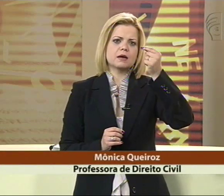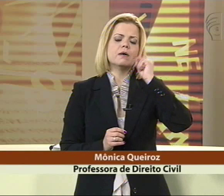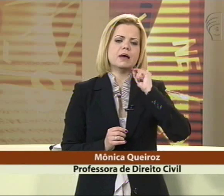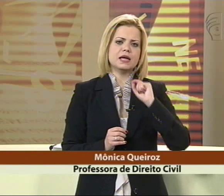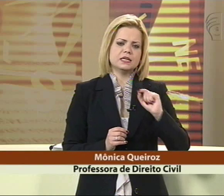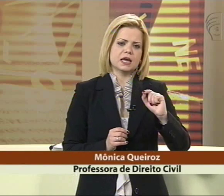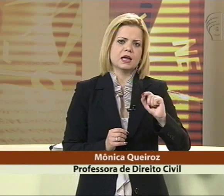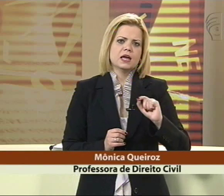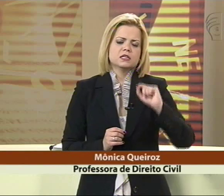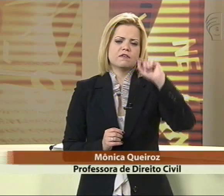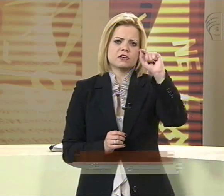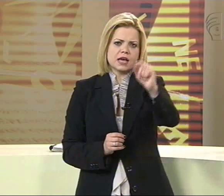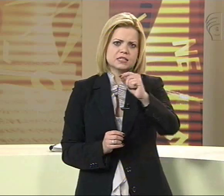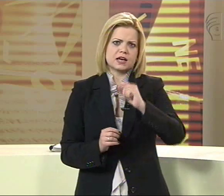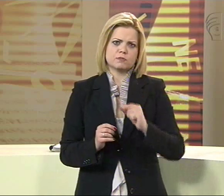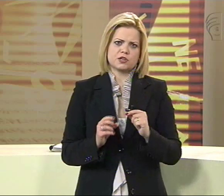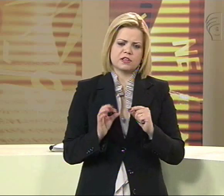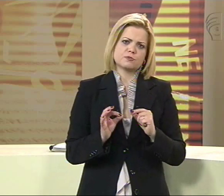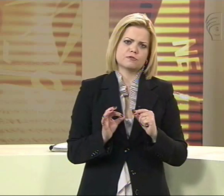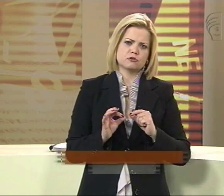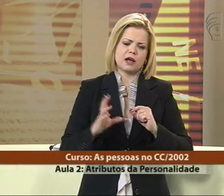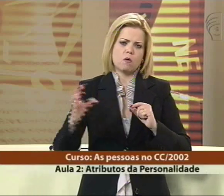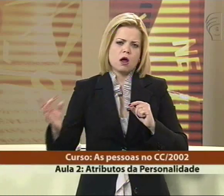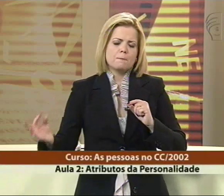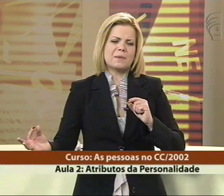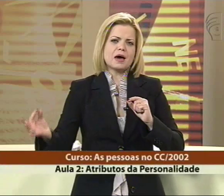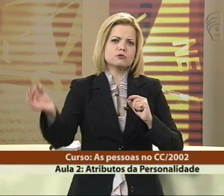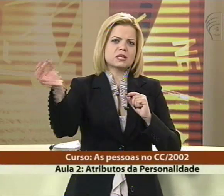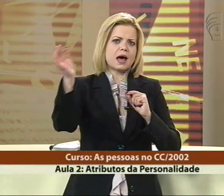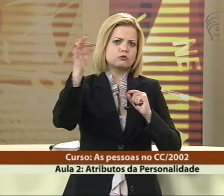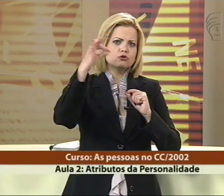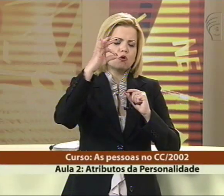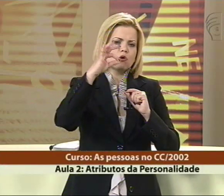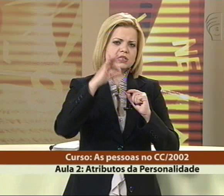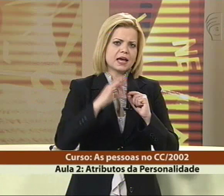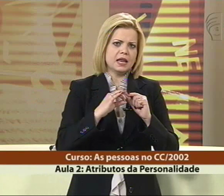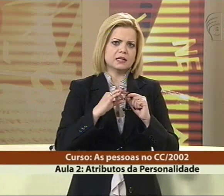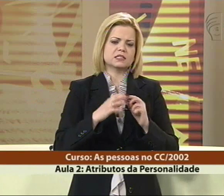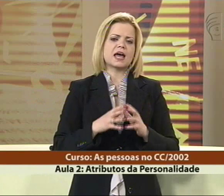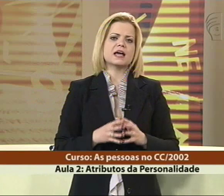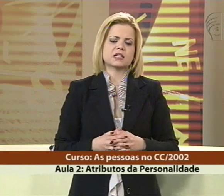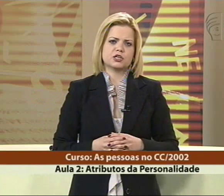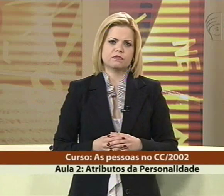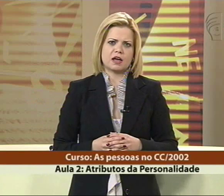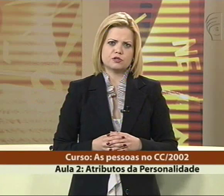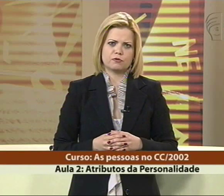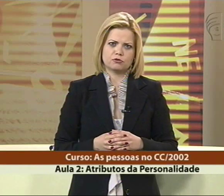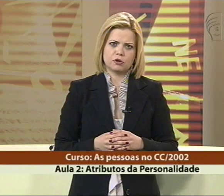perceba bem que, se você exerce uma atividade profissional, para os atos concernentes a essa atividade